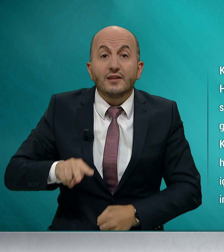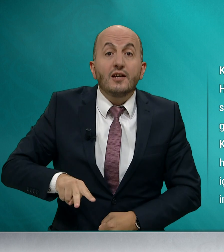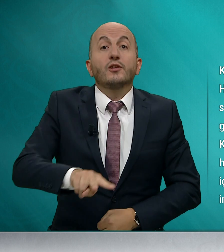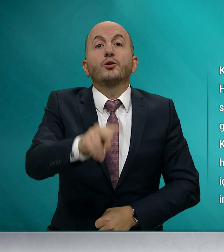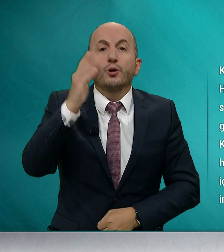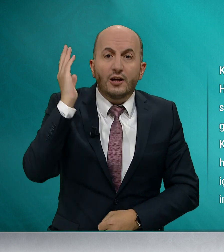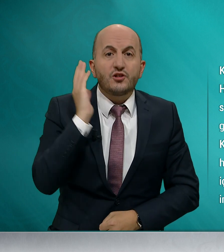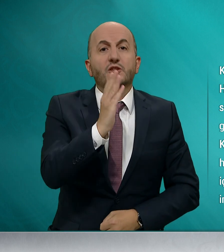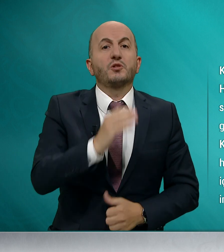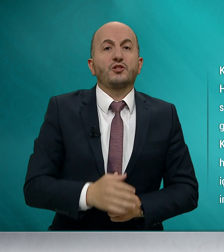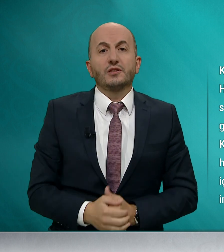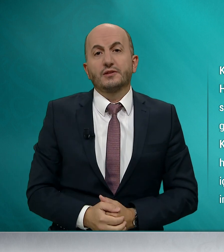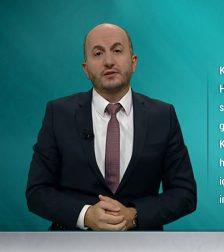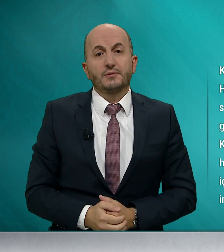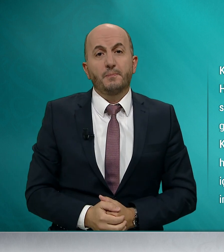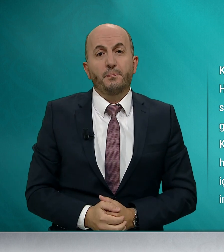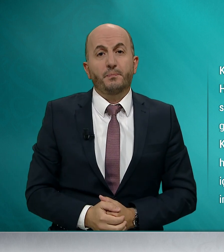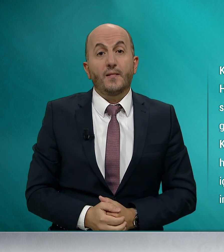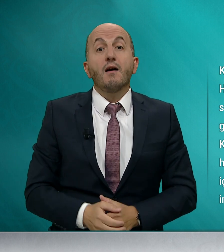için yola çıkmıştır.